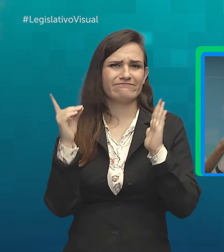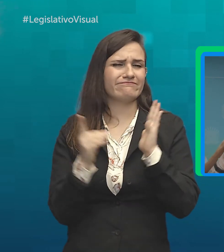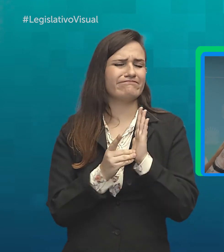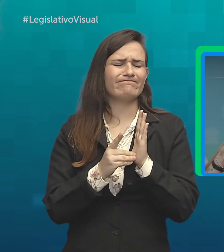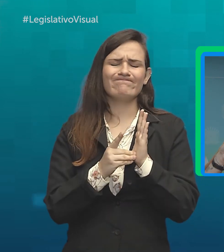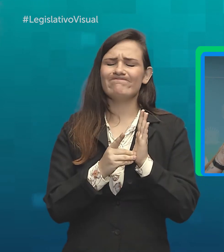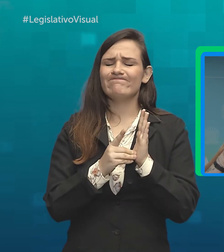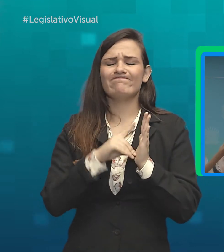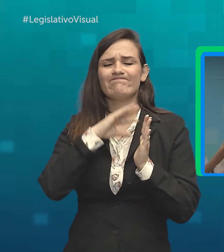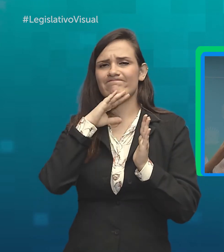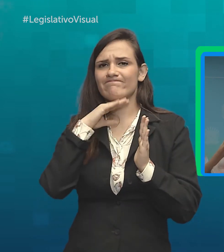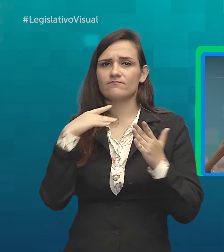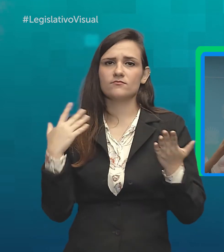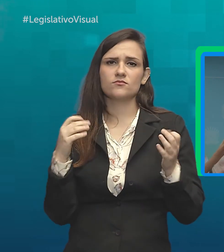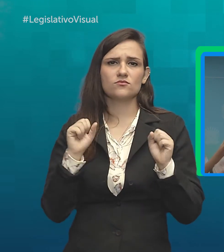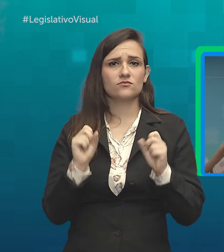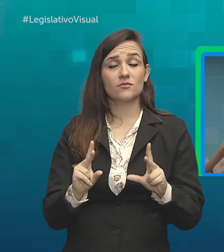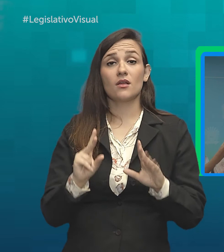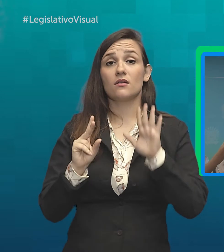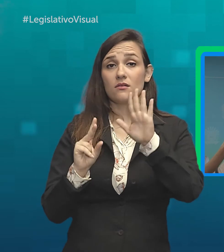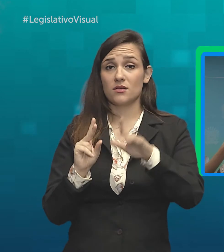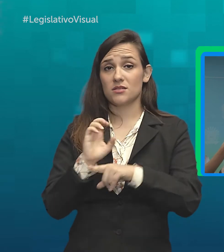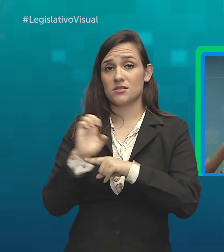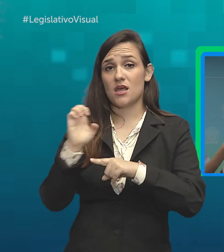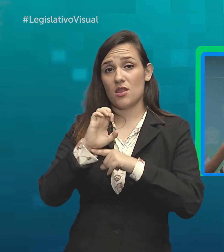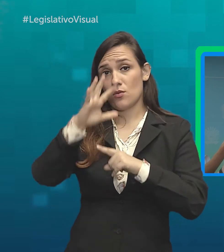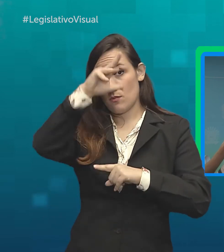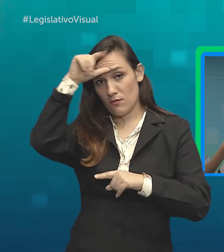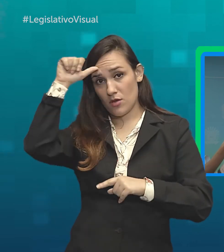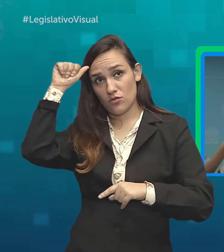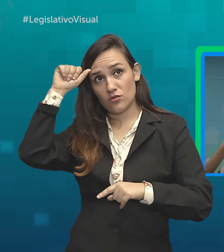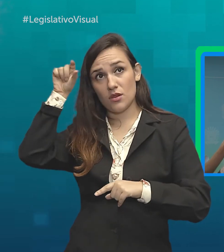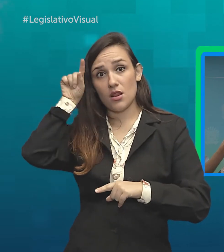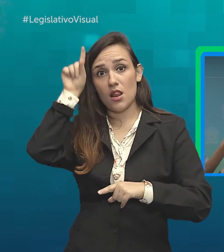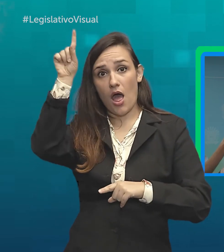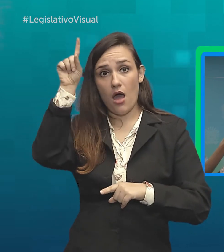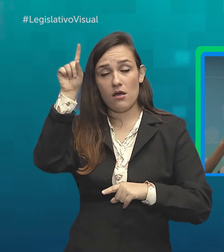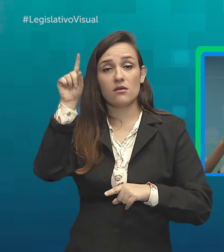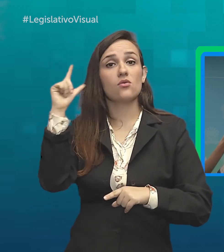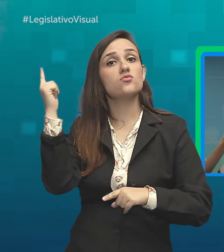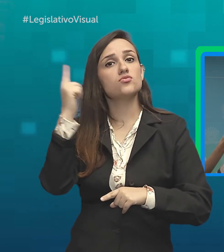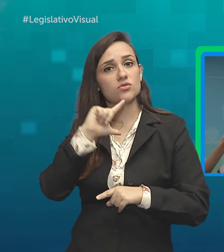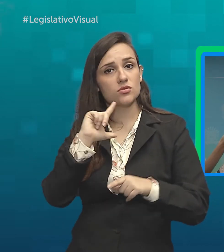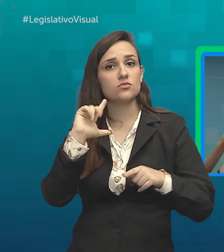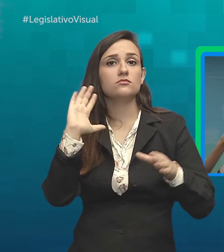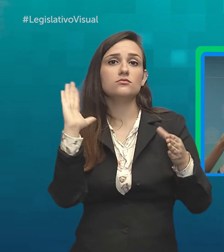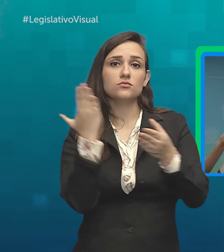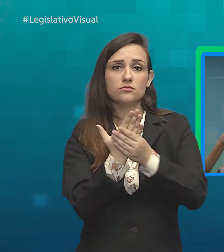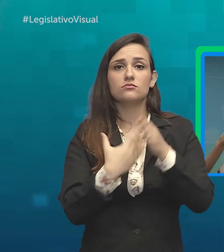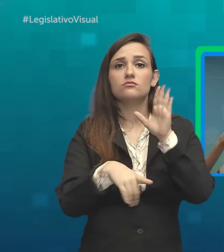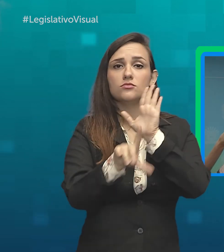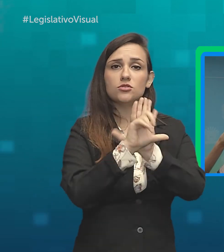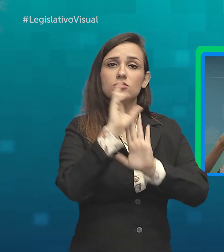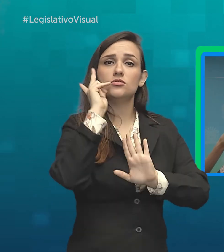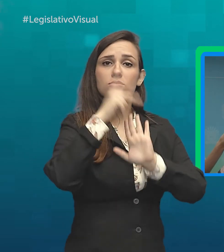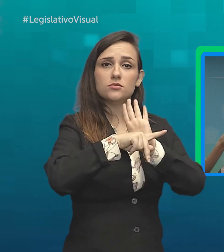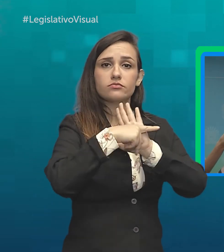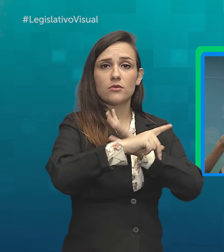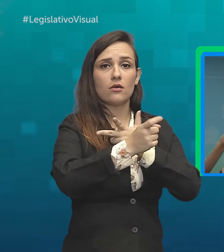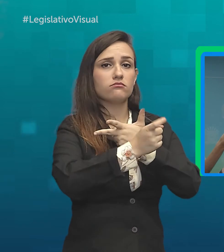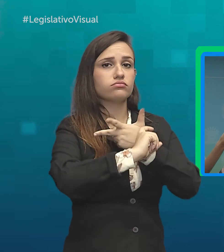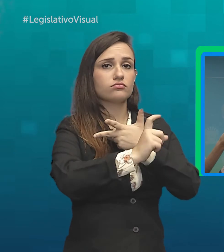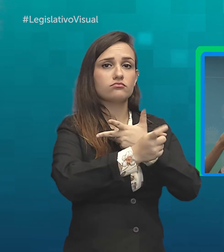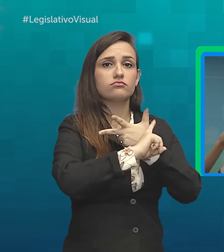o decreto. E aí vai o nosso irmão Mato Grosso, consegue o projeto tramitando lá na Assembleia, sim, projeto de lei do